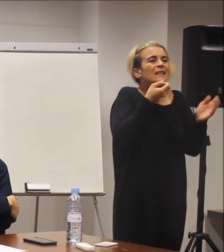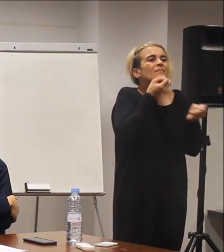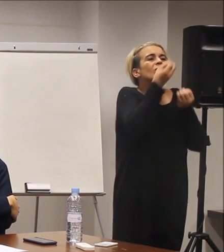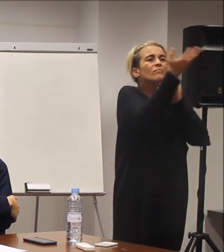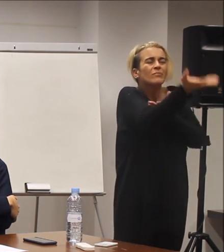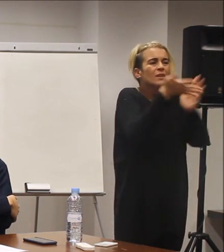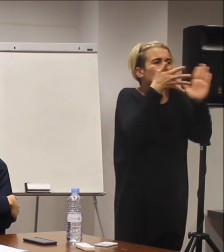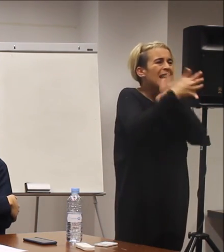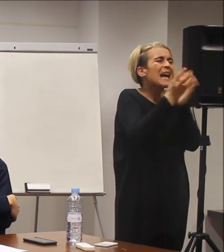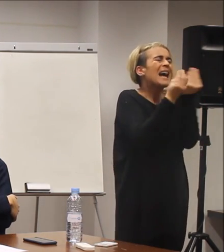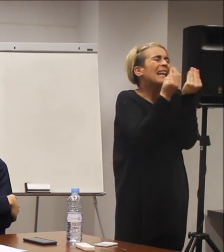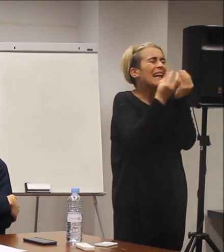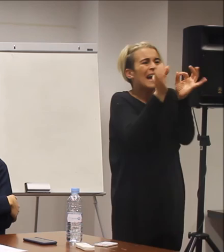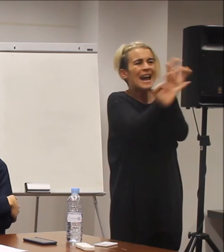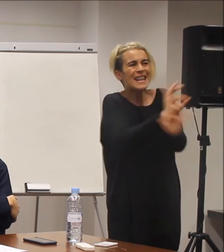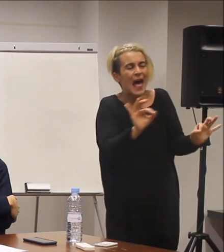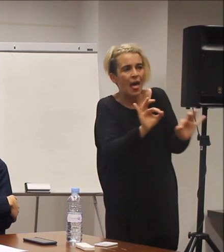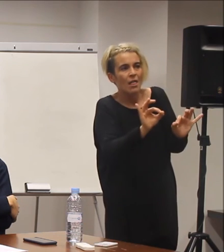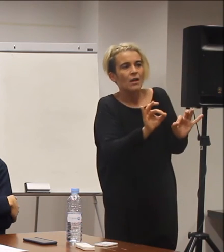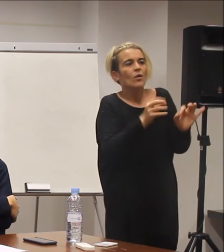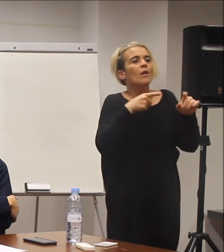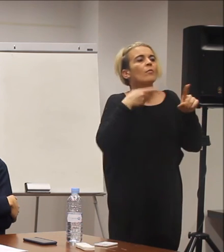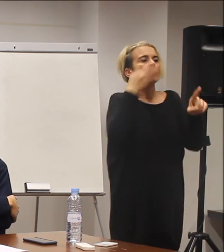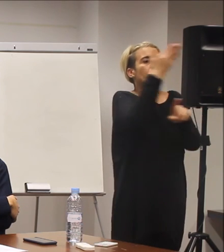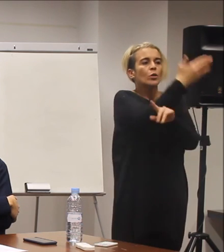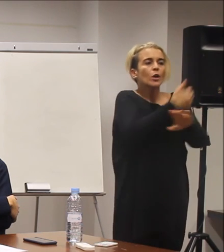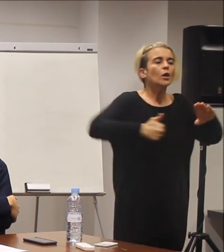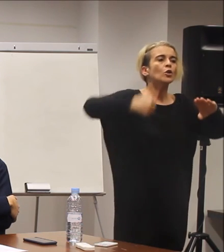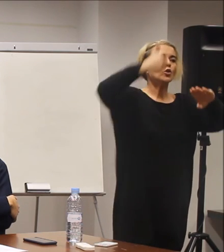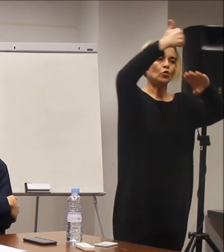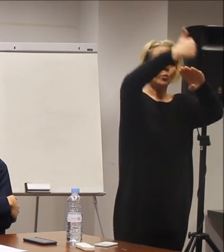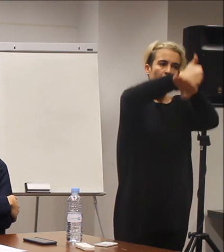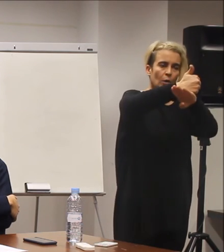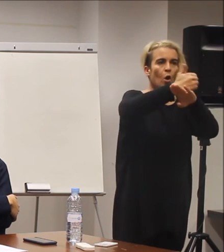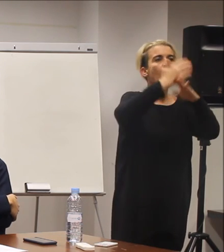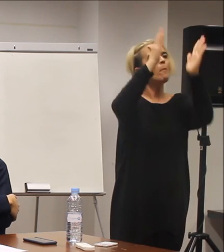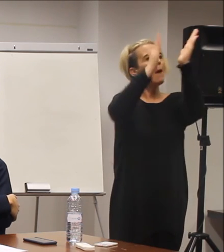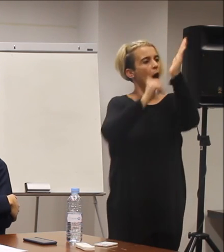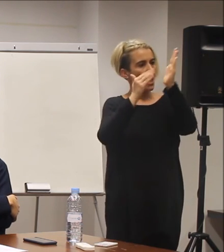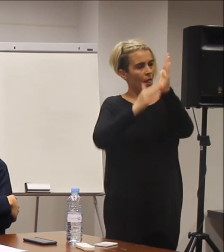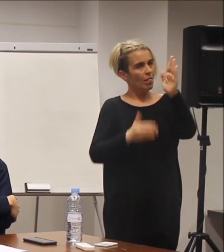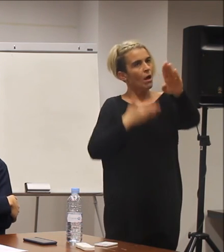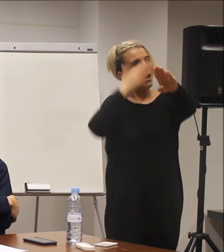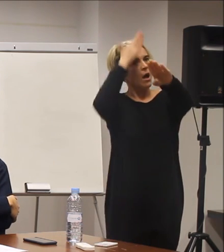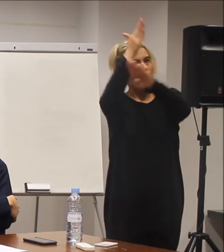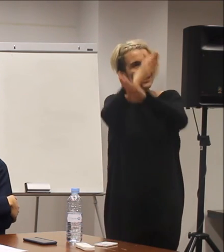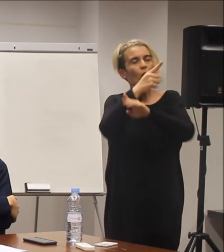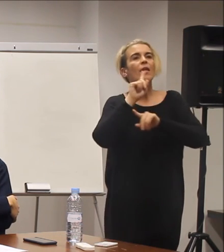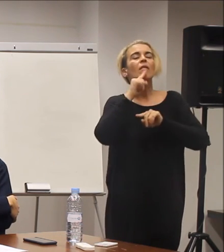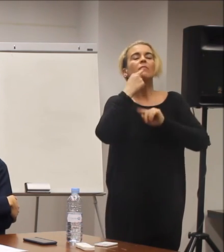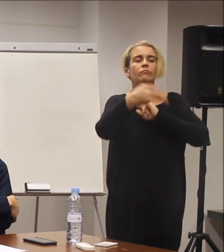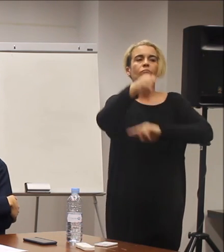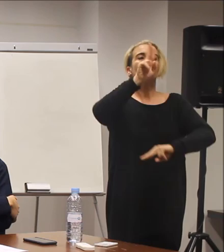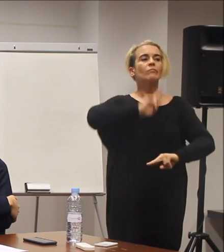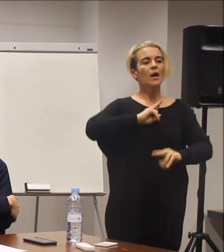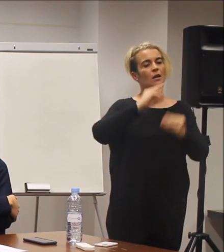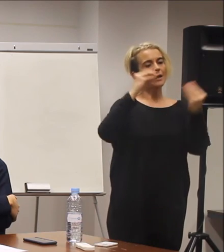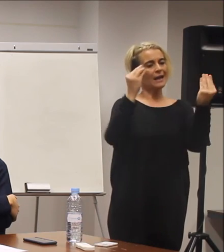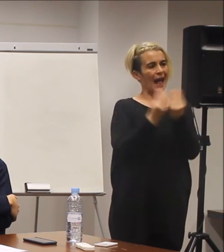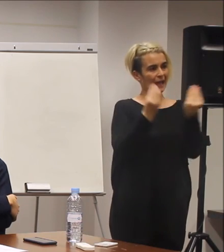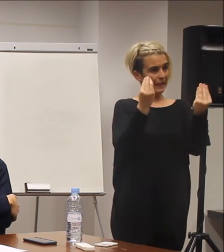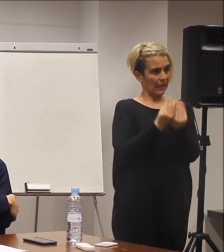ir a la Audiencia Provincial. La Audiencia Provincial de Valencia nos daba las cantidades desde que la cláusula suelo